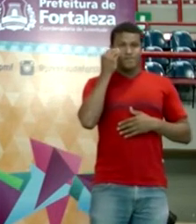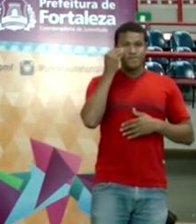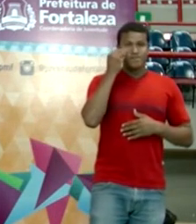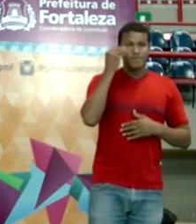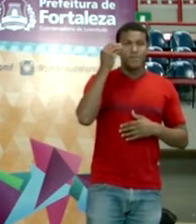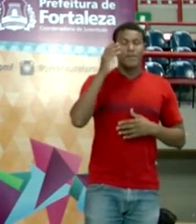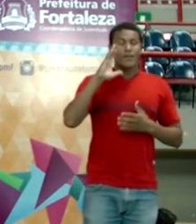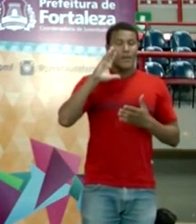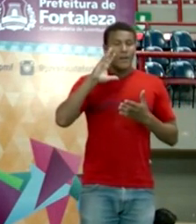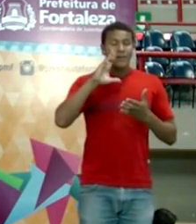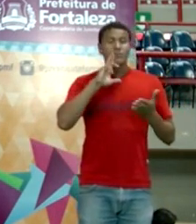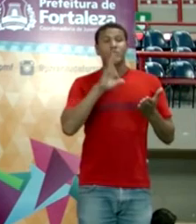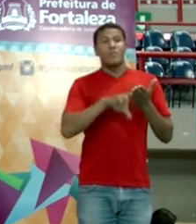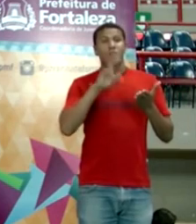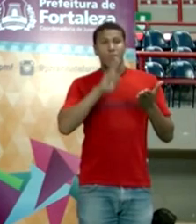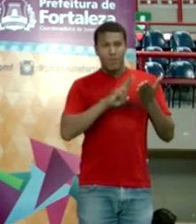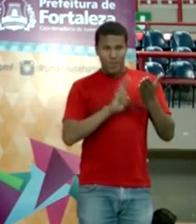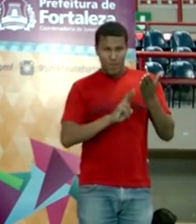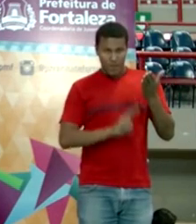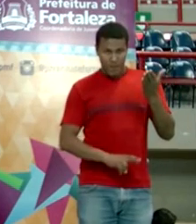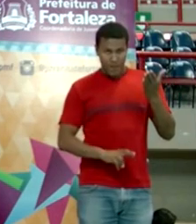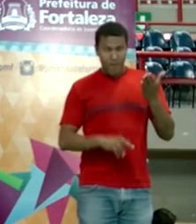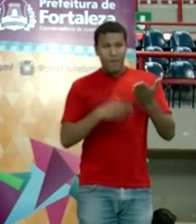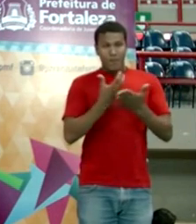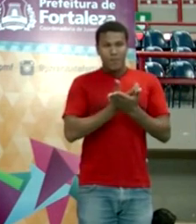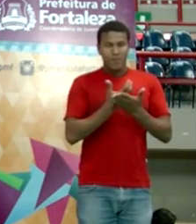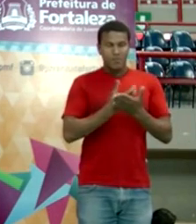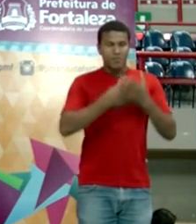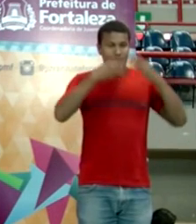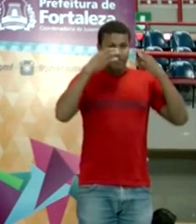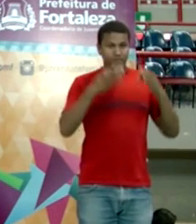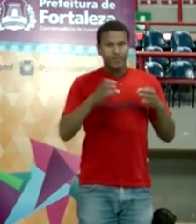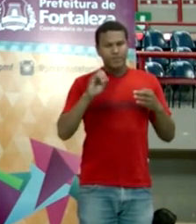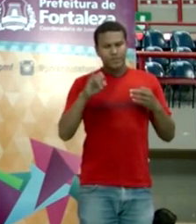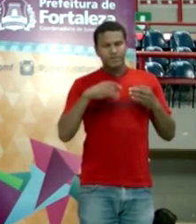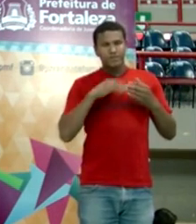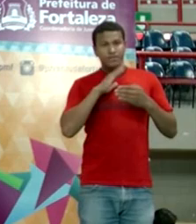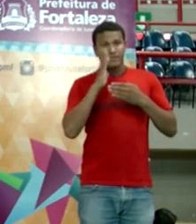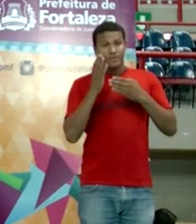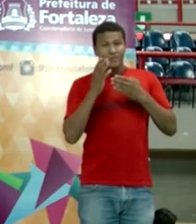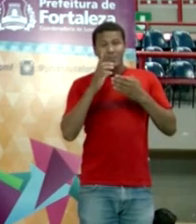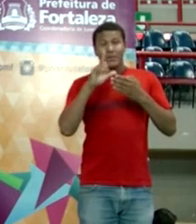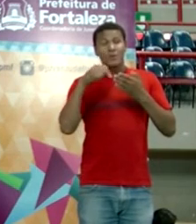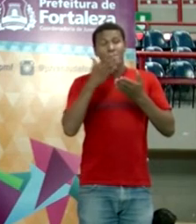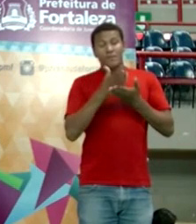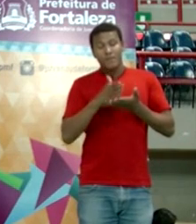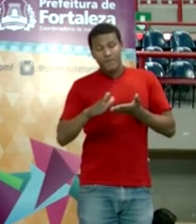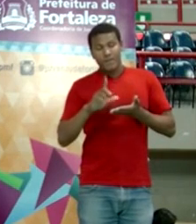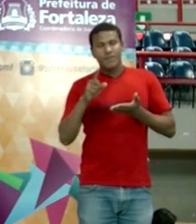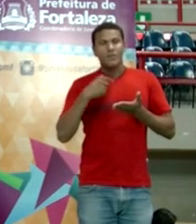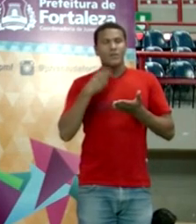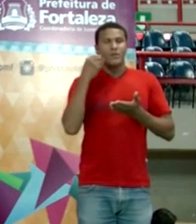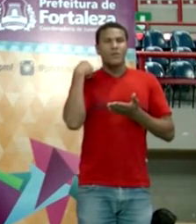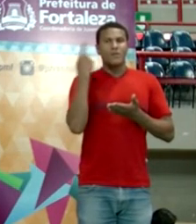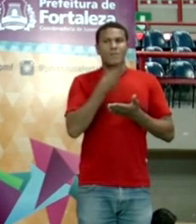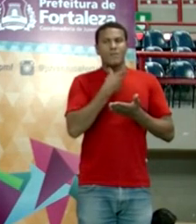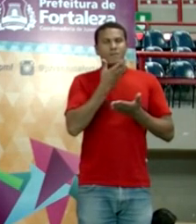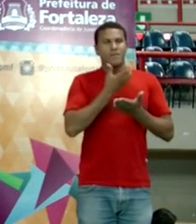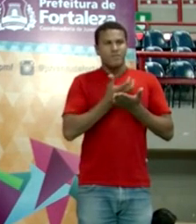dando o gabarito necessário. No final, as questões que sobrarem, nós gabaritaremos também,